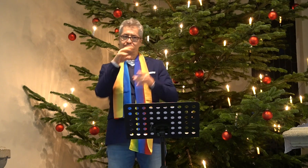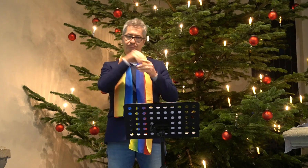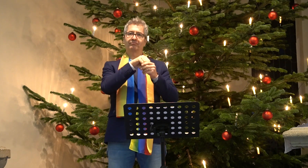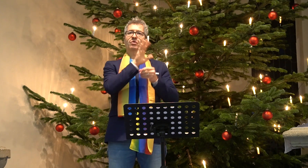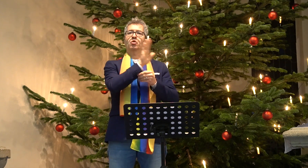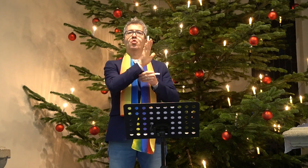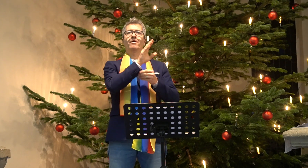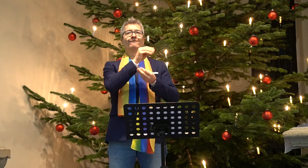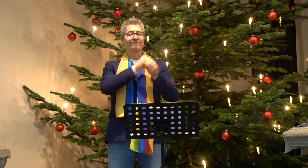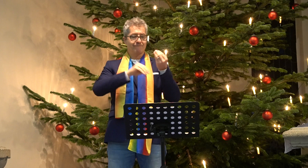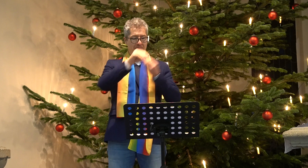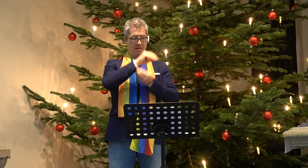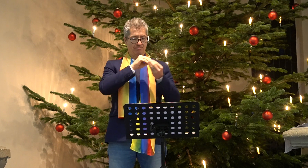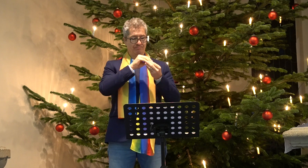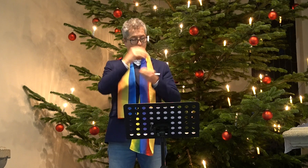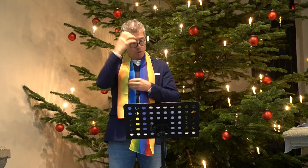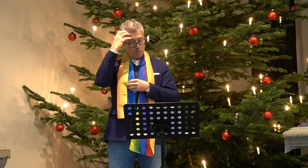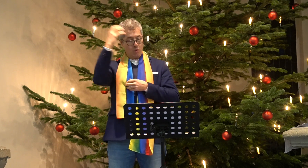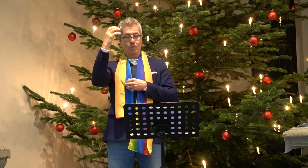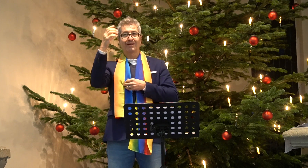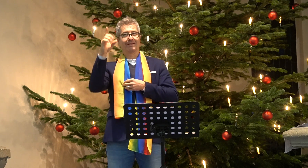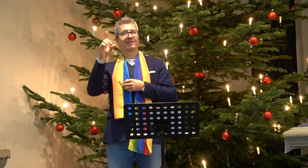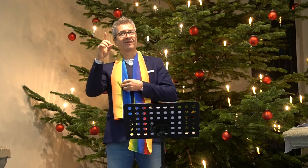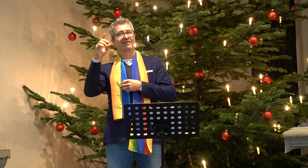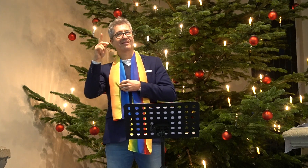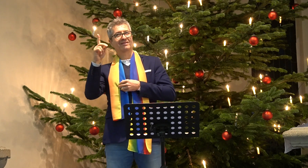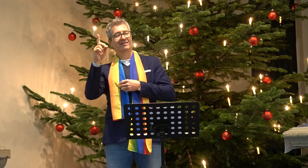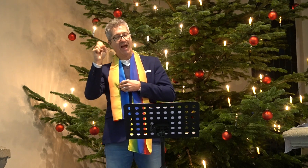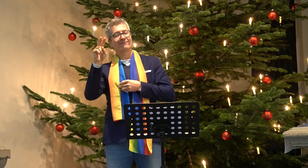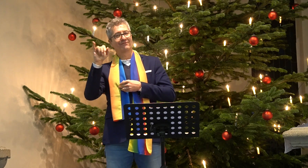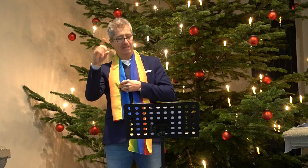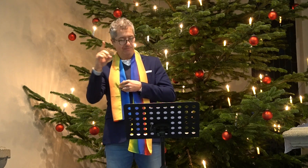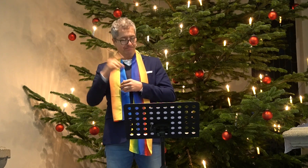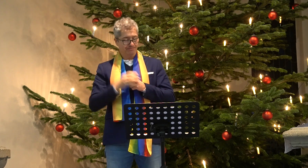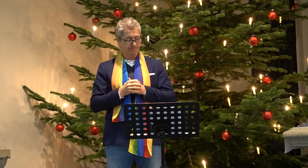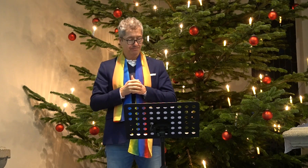Josef gehört zur Familie des Königs David.